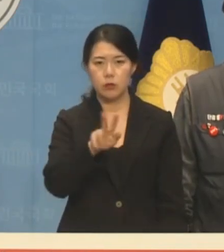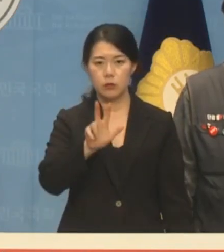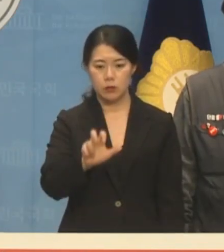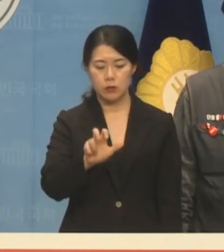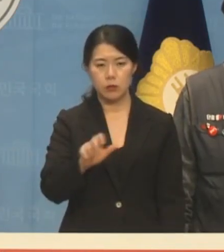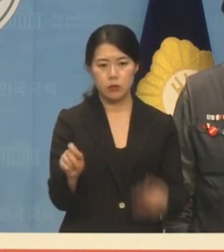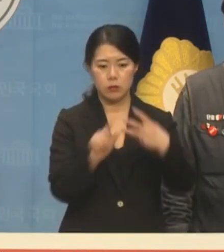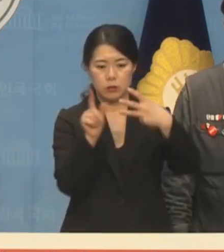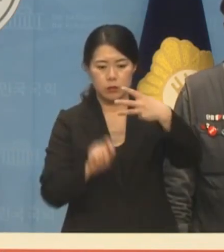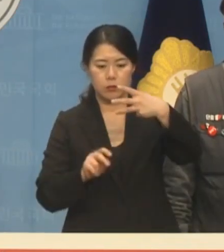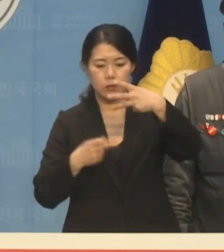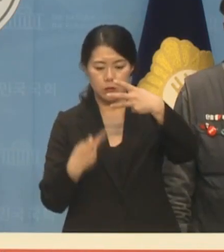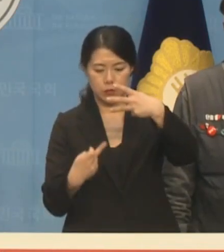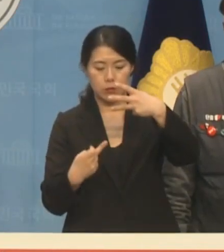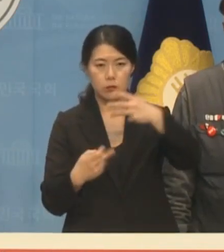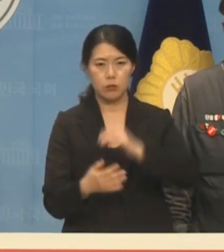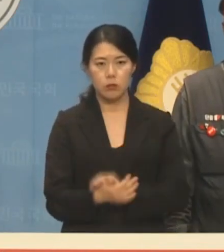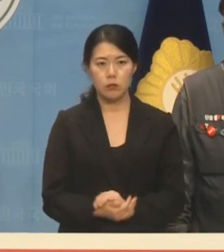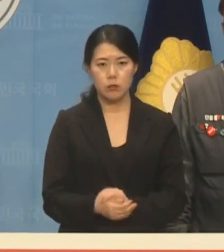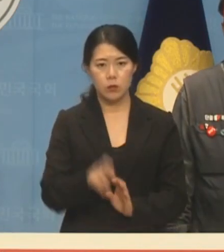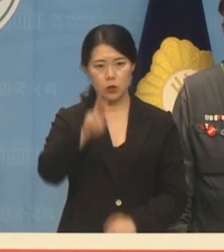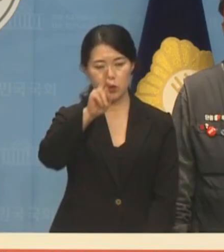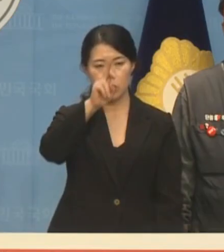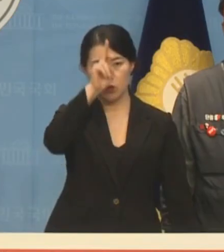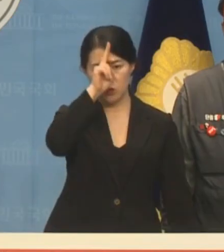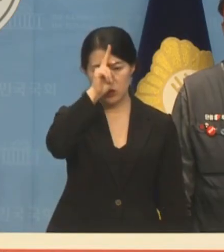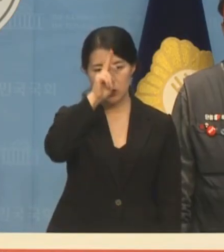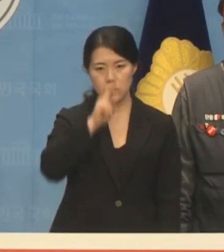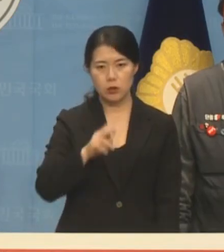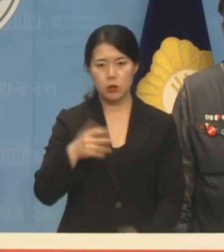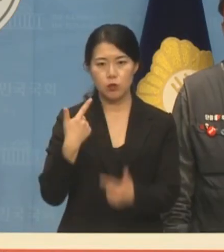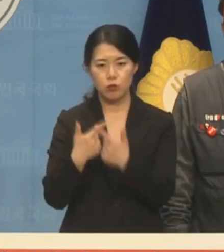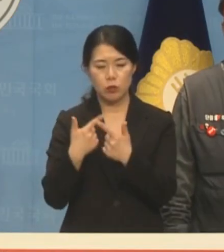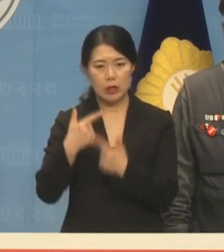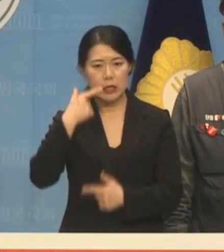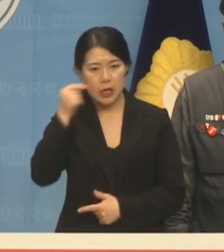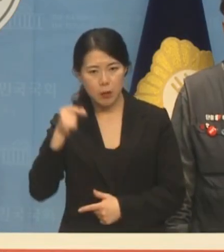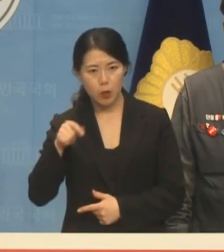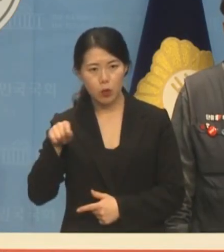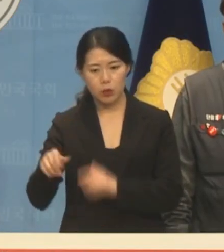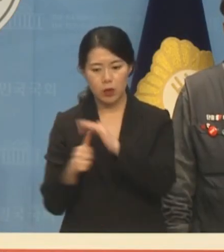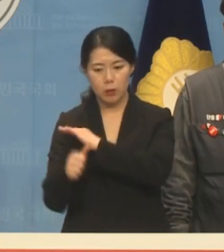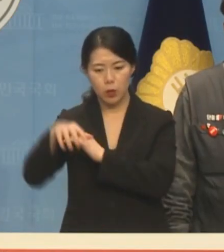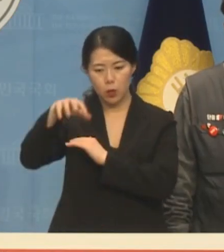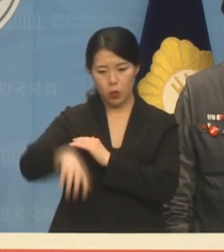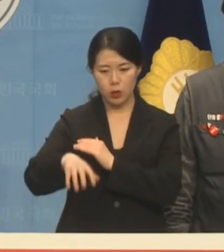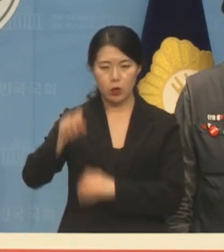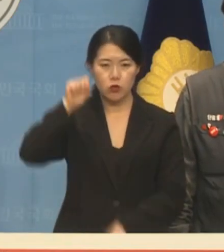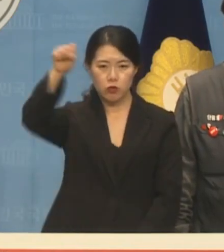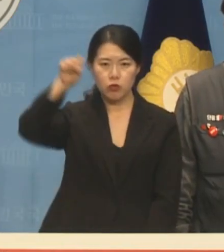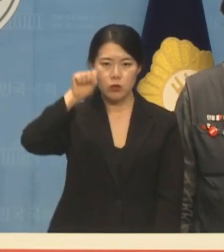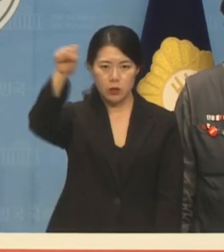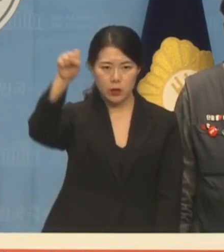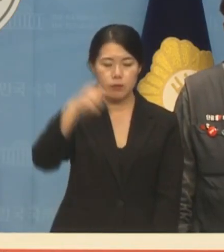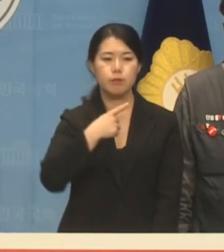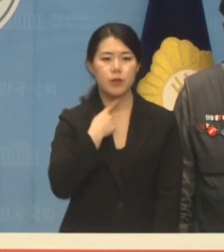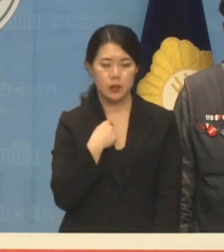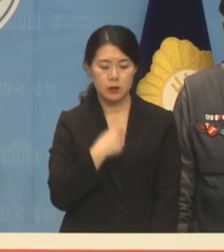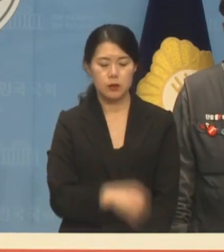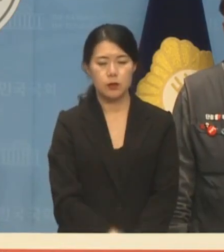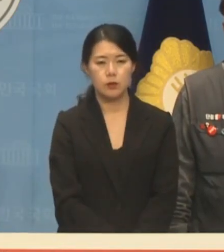2025년 3월 12일 12시 부산 일본 영사관 앞에서 규탄 선전전 진행하였습니다.